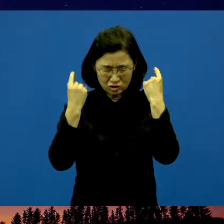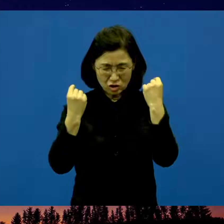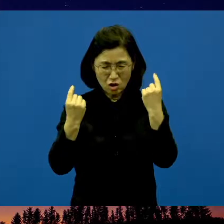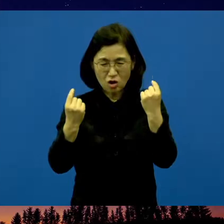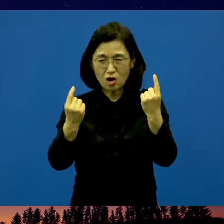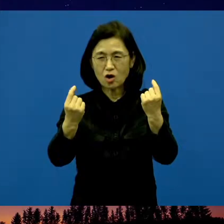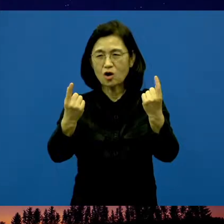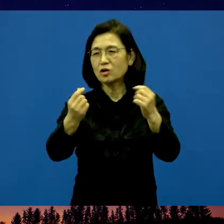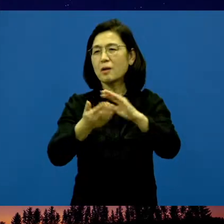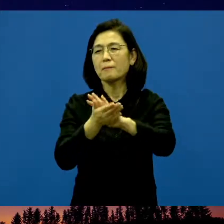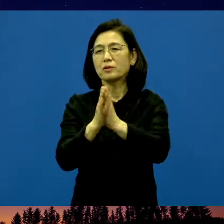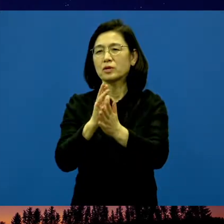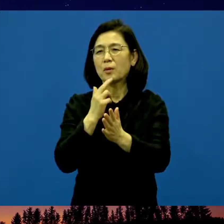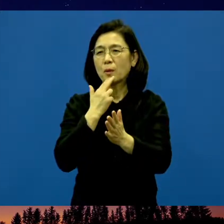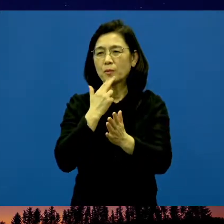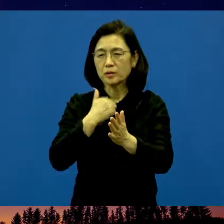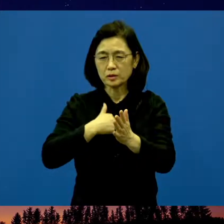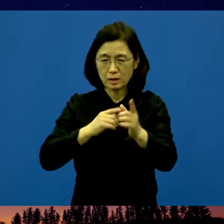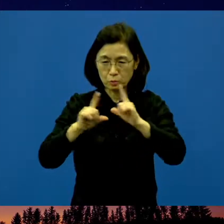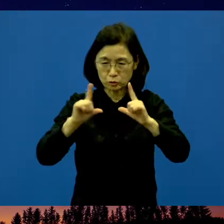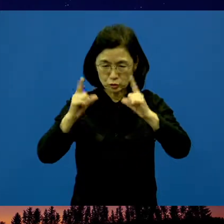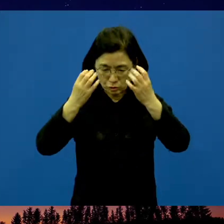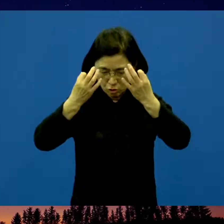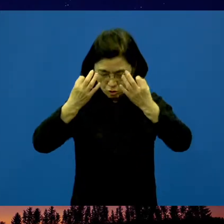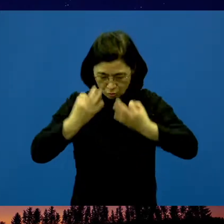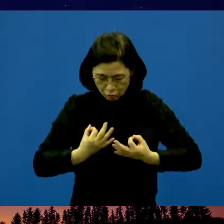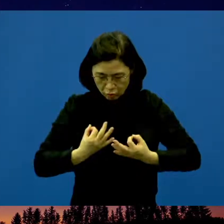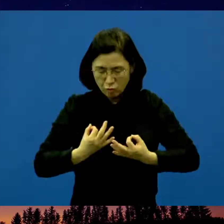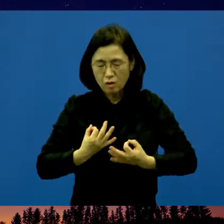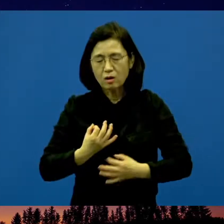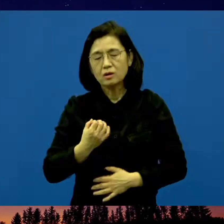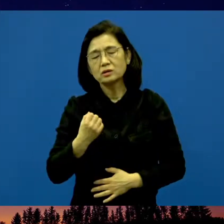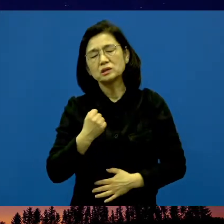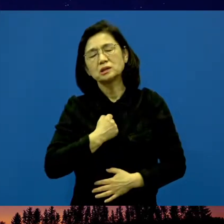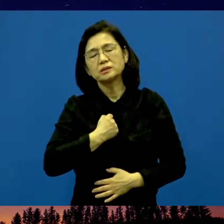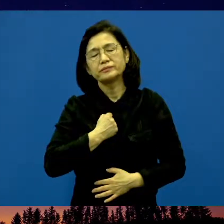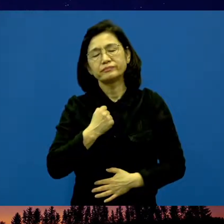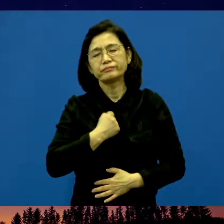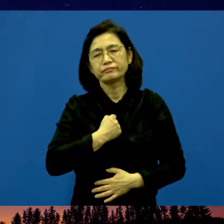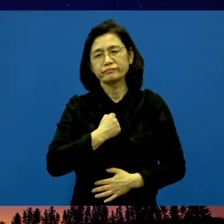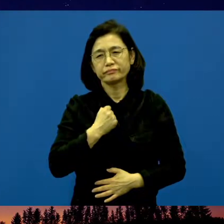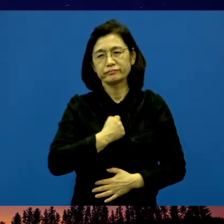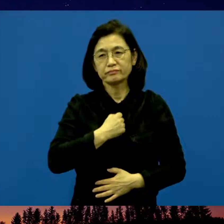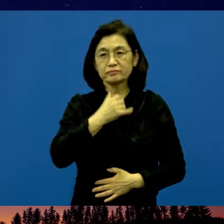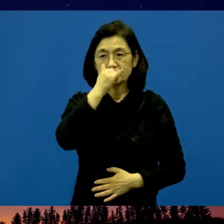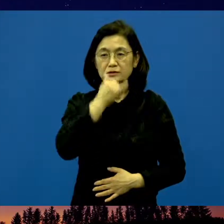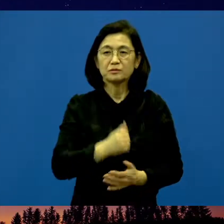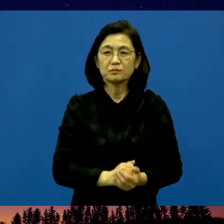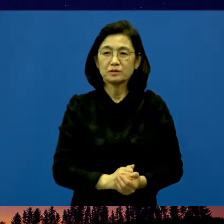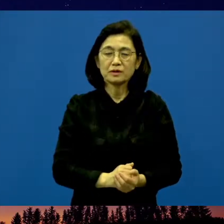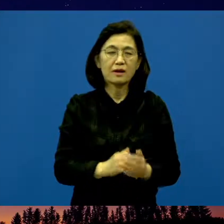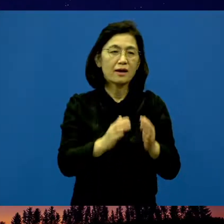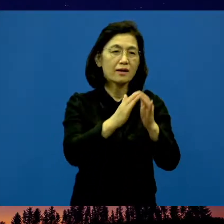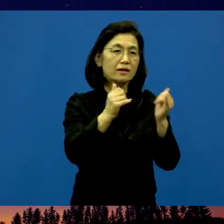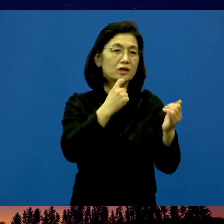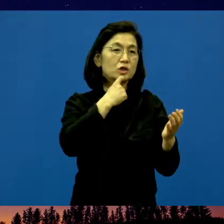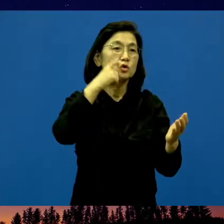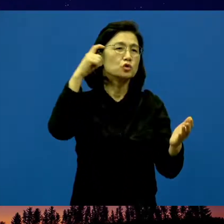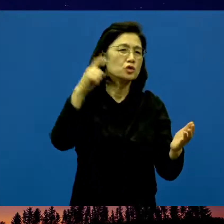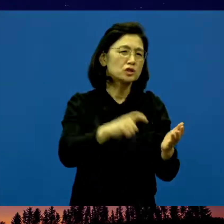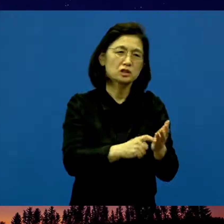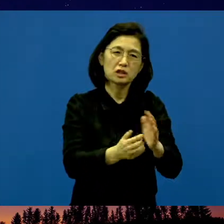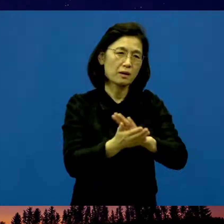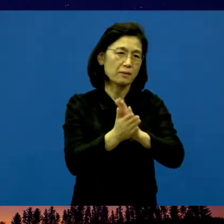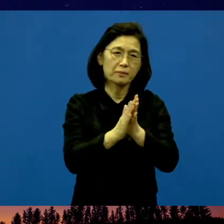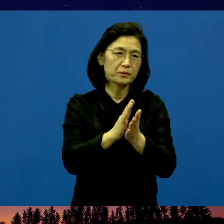거기 나의 모습 때문에 이게 속상한 것이죠. 여러분, 인간은 쉽게 변하는 존재가 아닙니다.